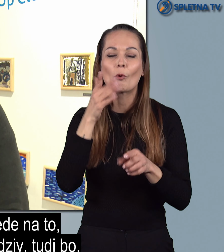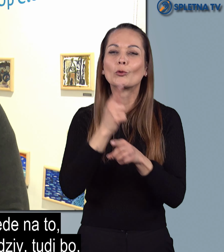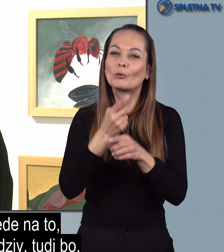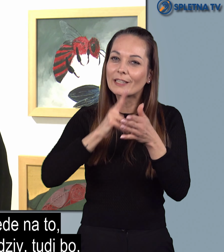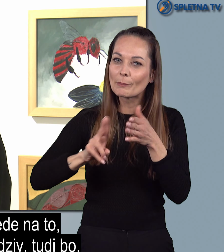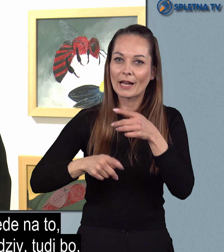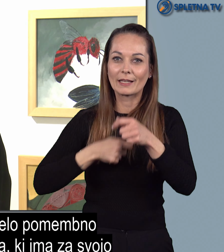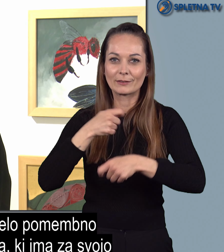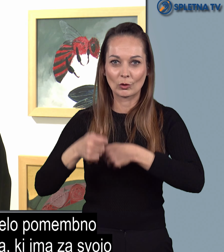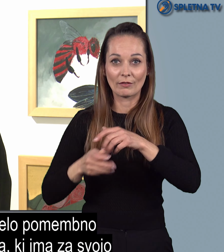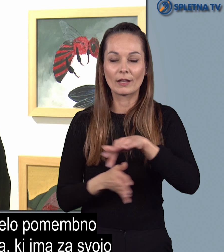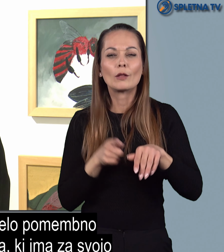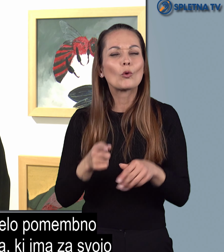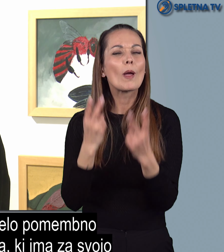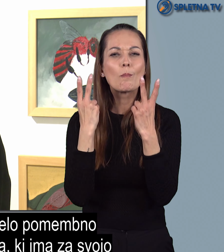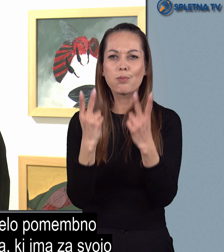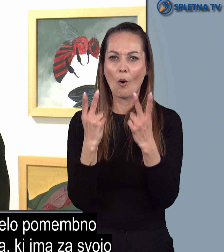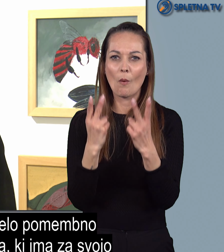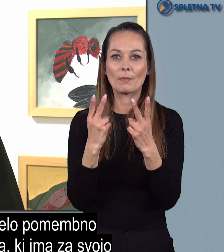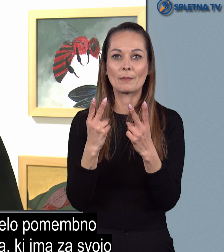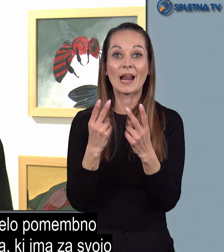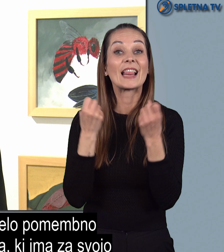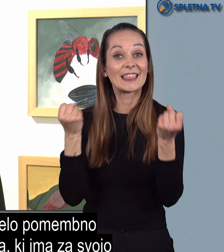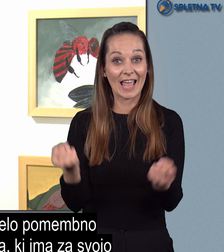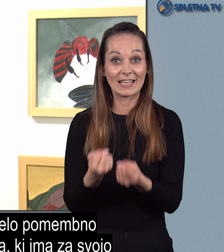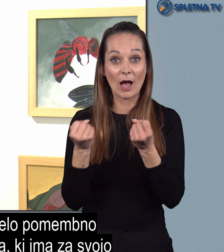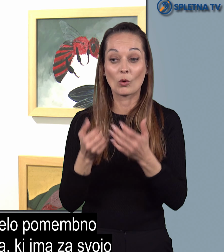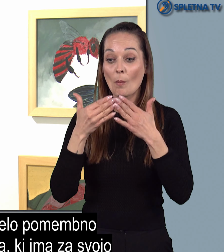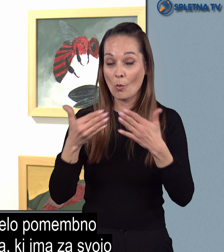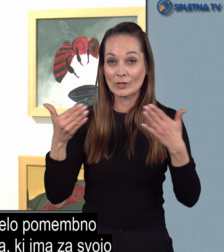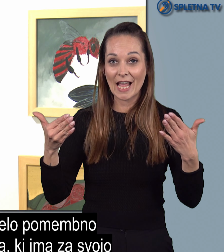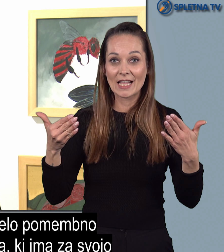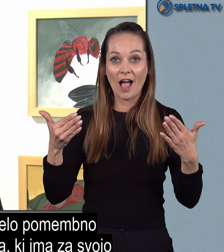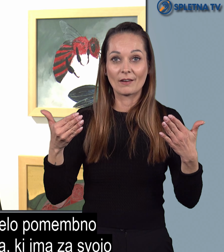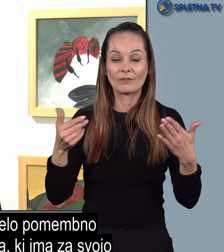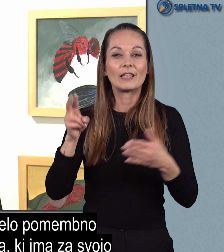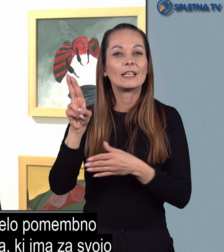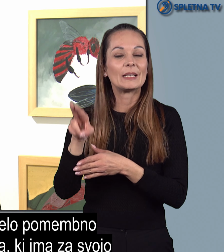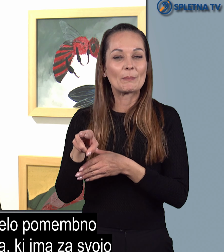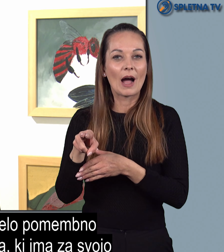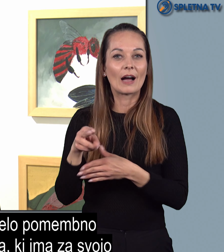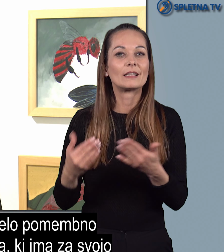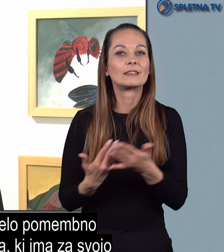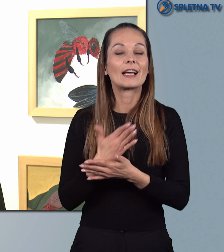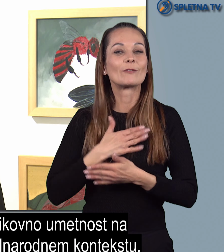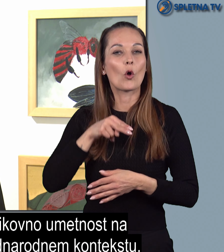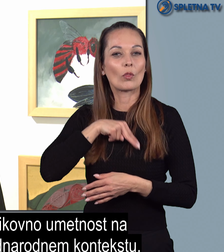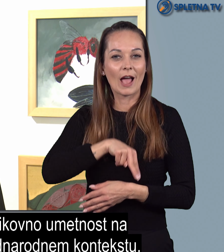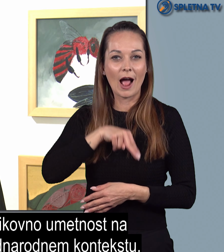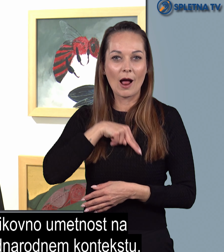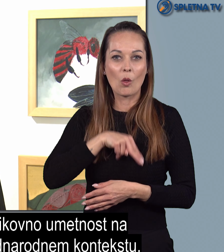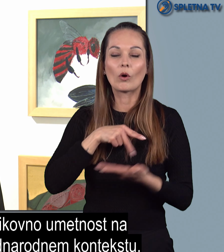tudi bo. Tukaj gre za neko zelo pomembno dejavnost muzeja, ki ima za svojo